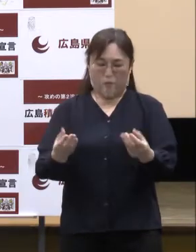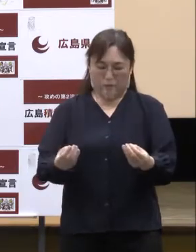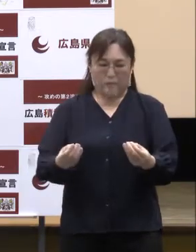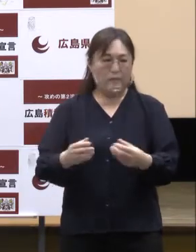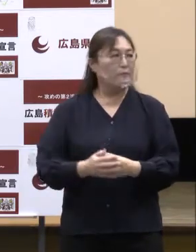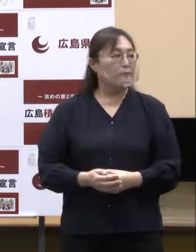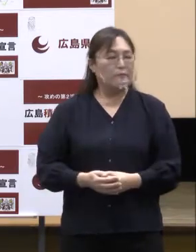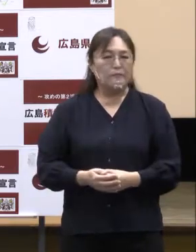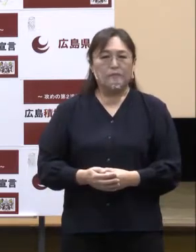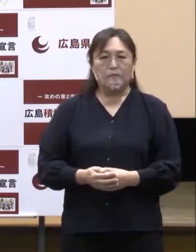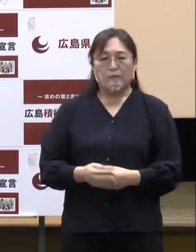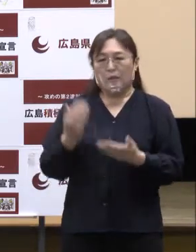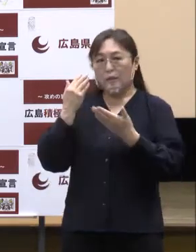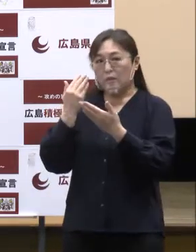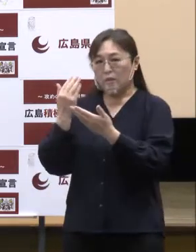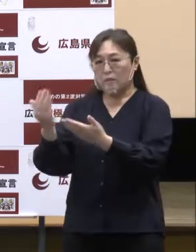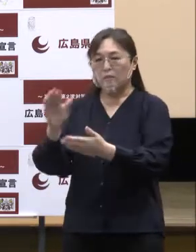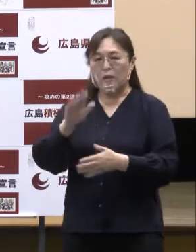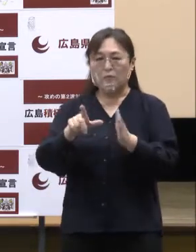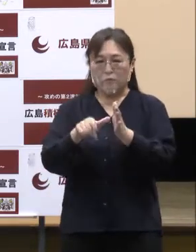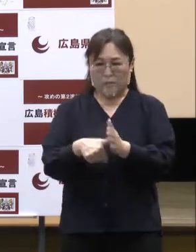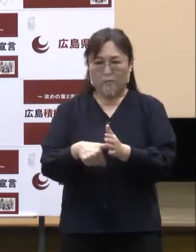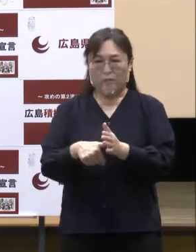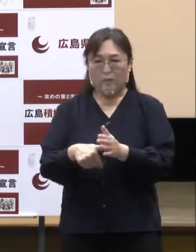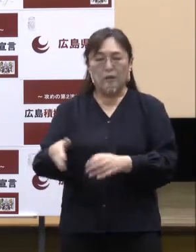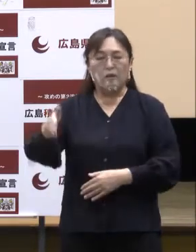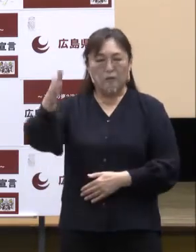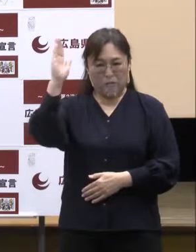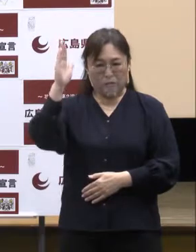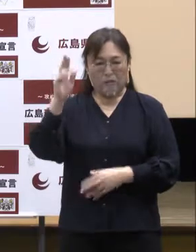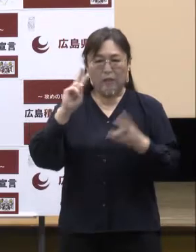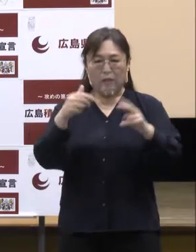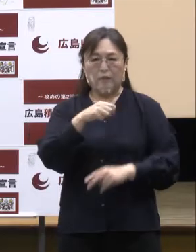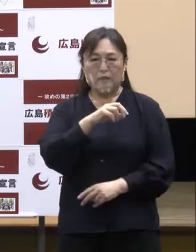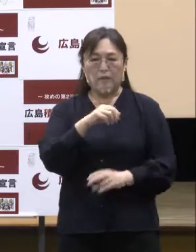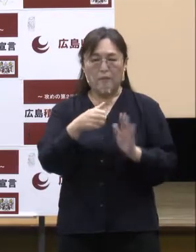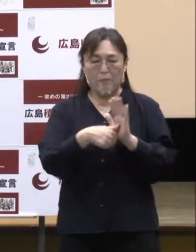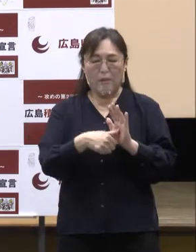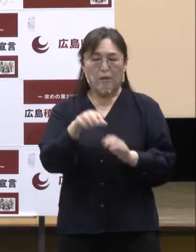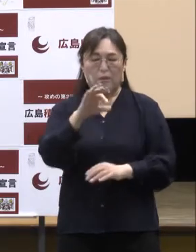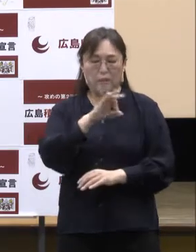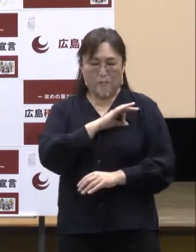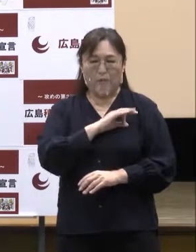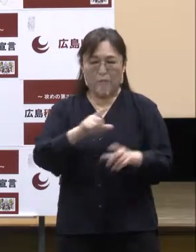この件について質問がある人は、挙手して署名を名乗ってからお願いします。な